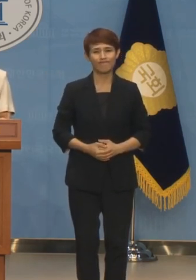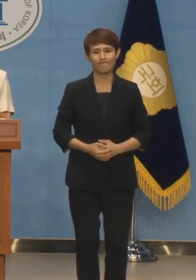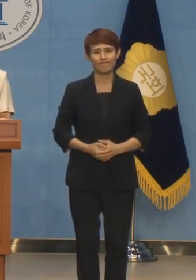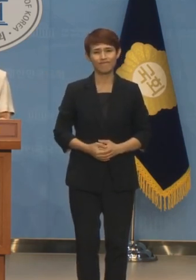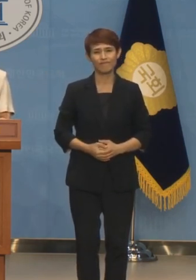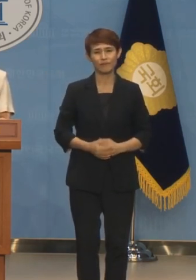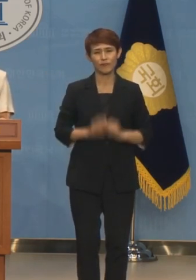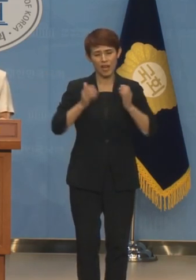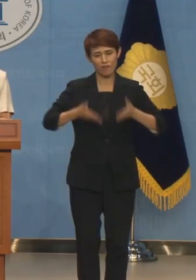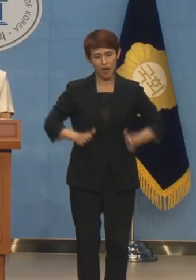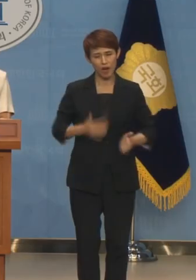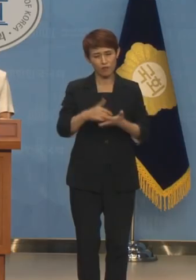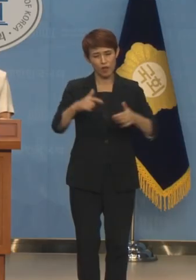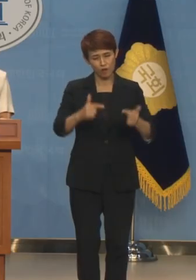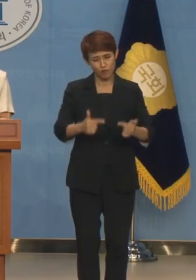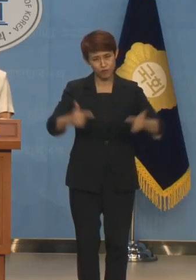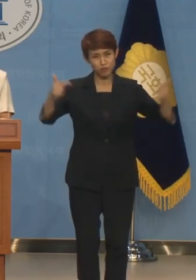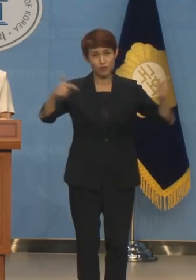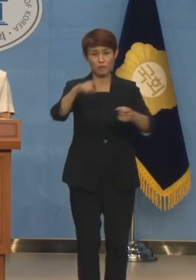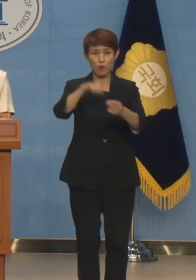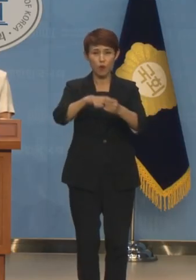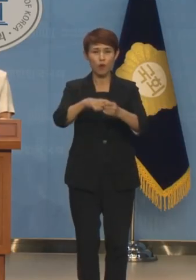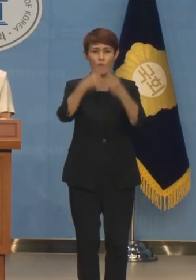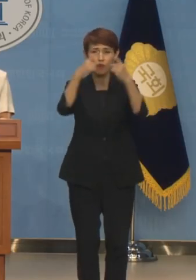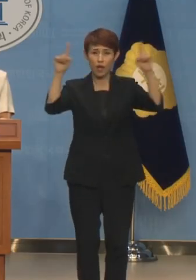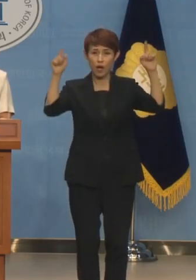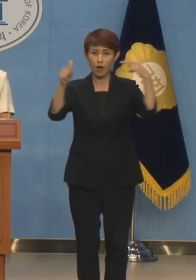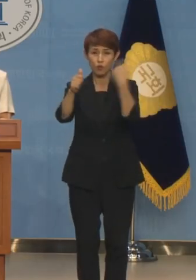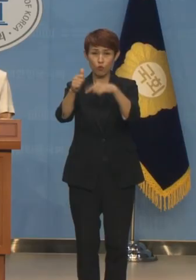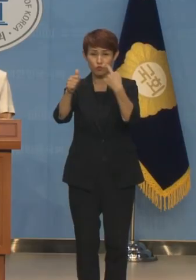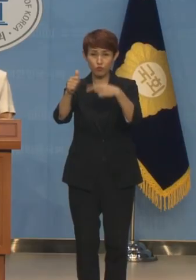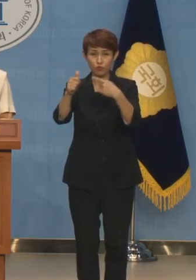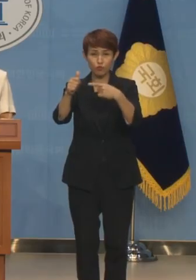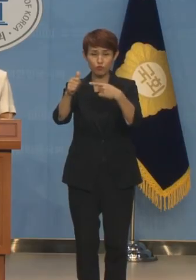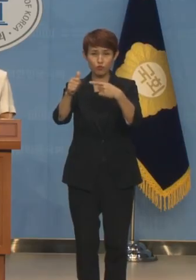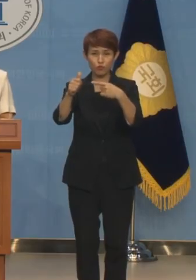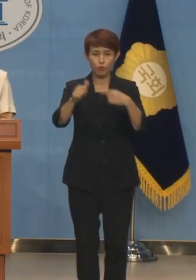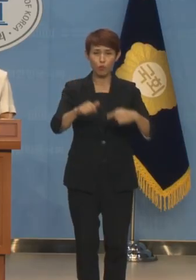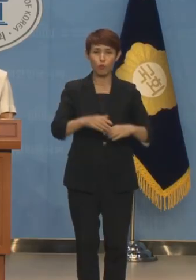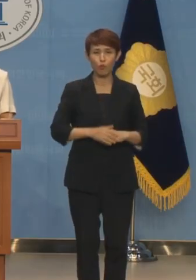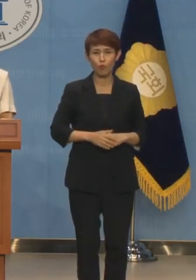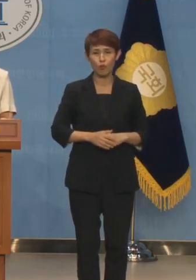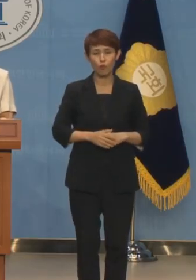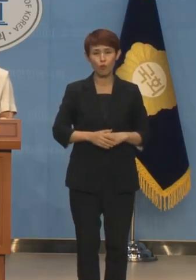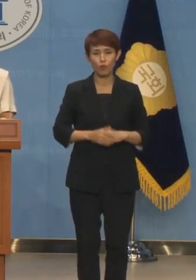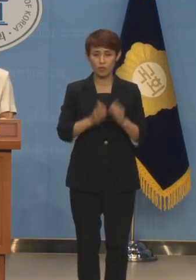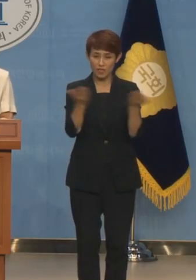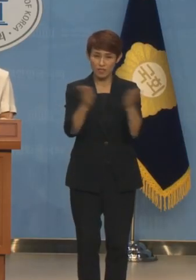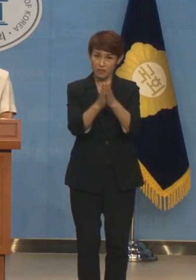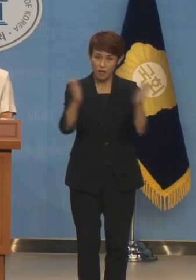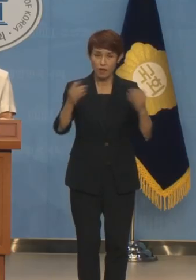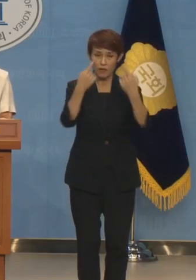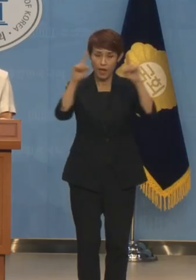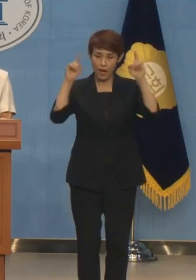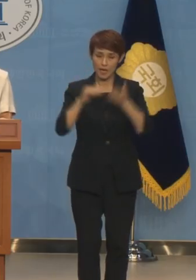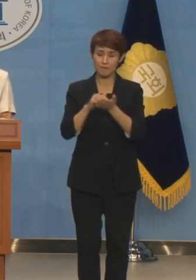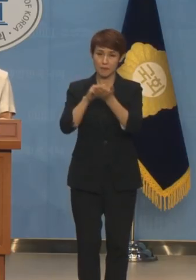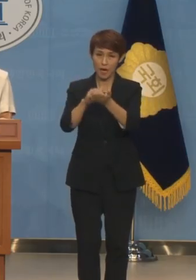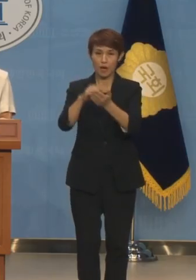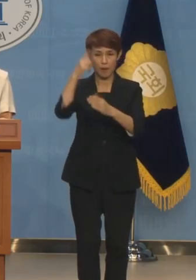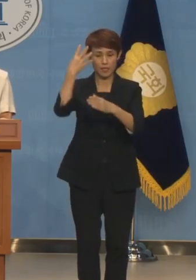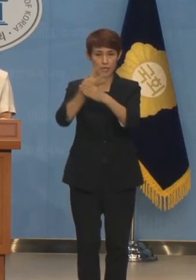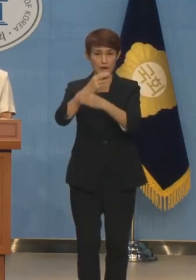이젠 출생률을 높이기 위해 대학 교육제도에도 손을 댈 모양입니다. 대학교에 입학해